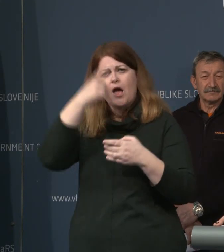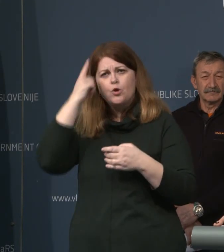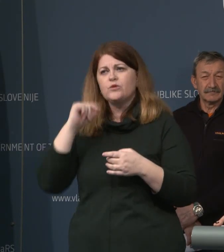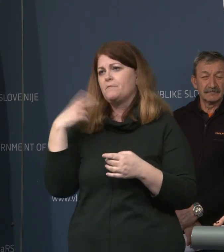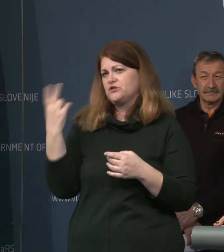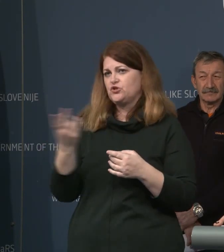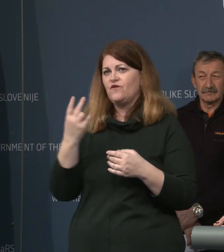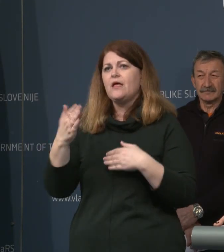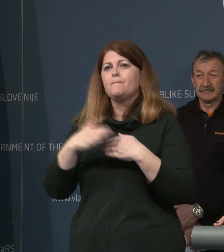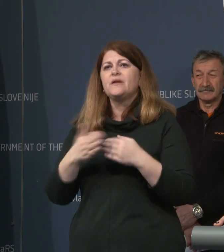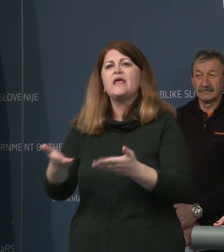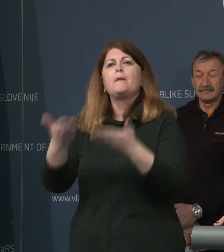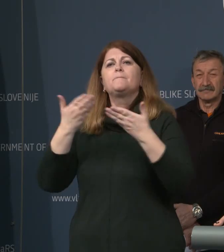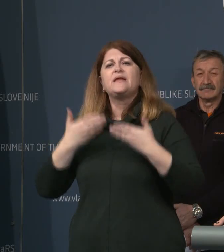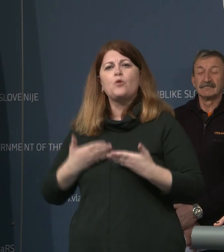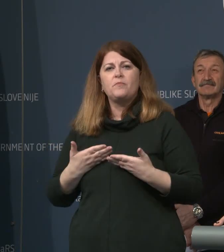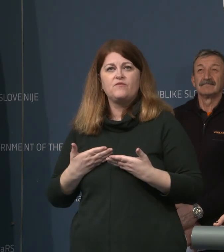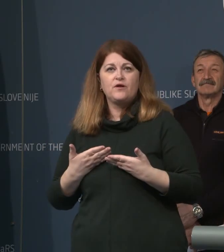prebivalcem Slovenije pri pridobivanju